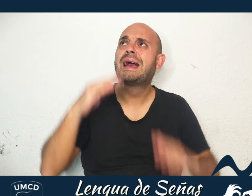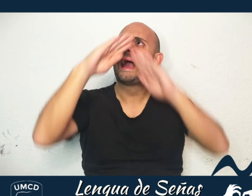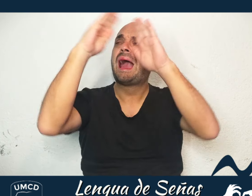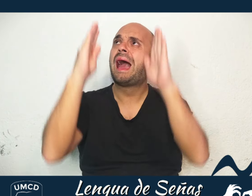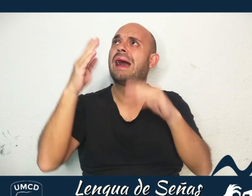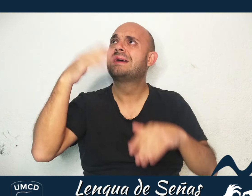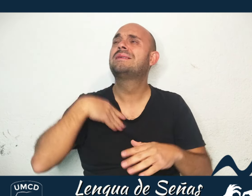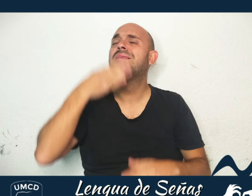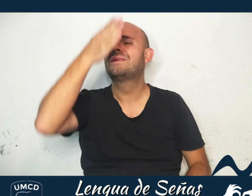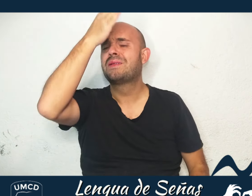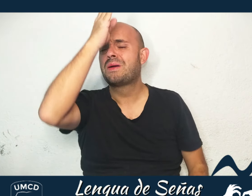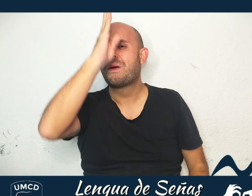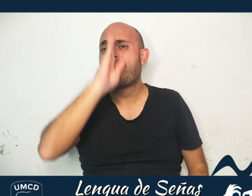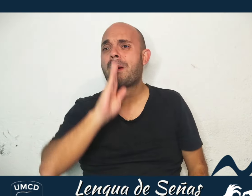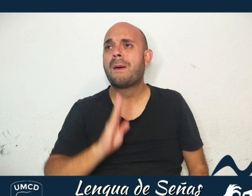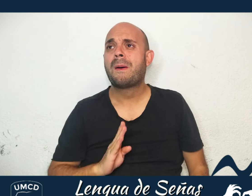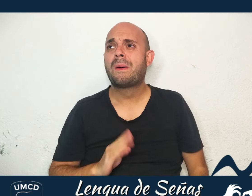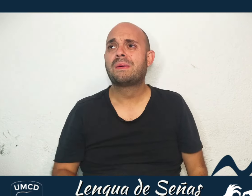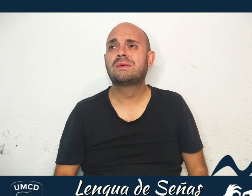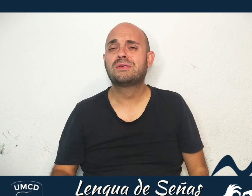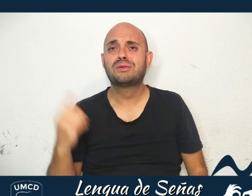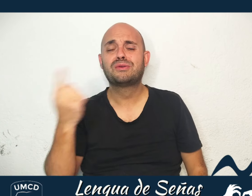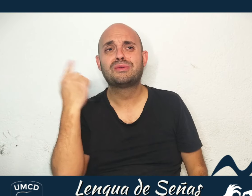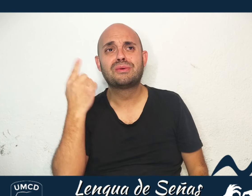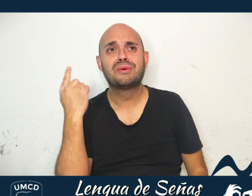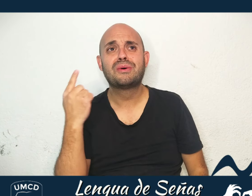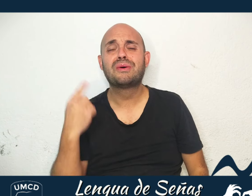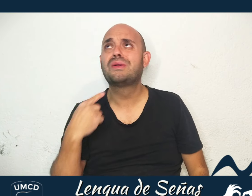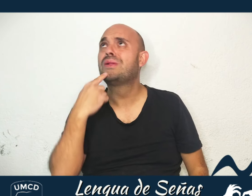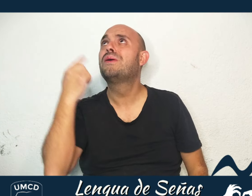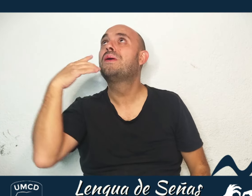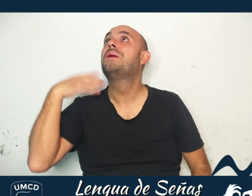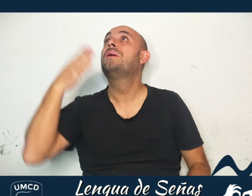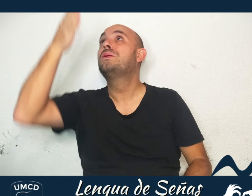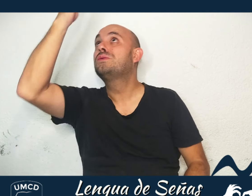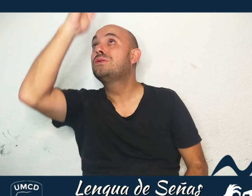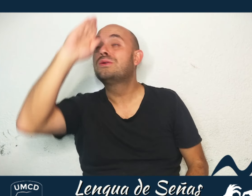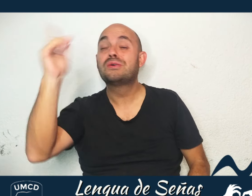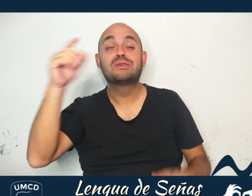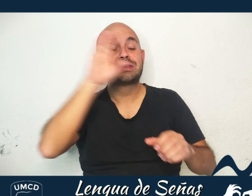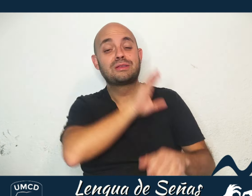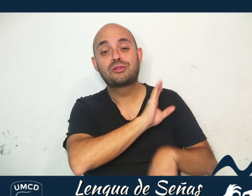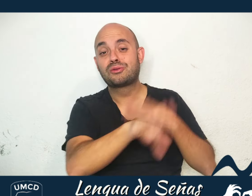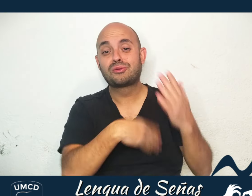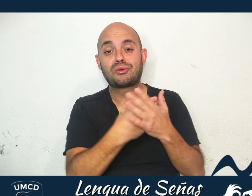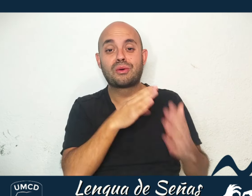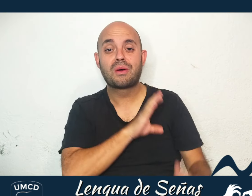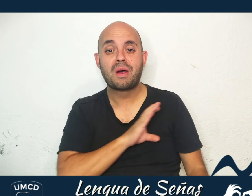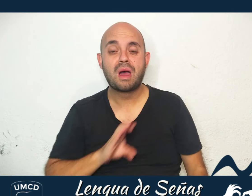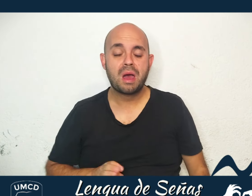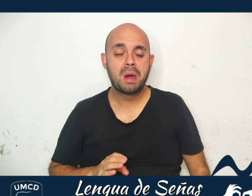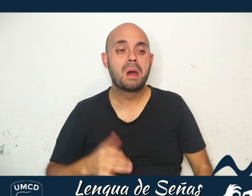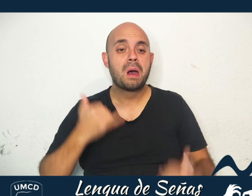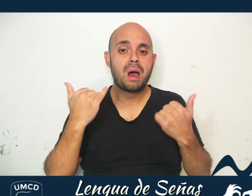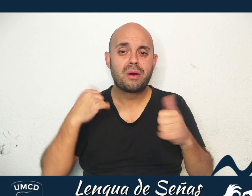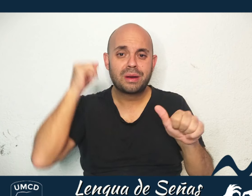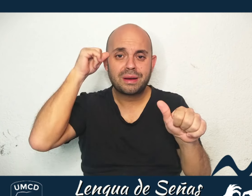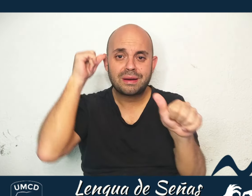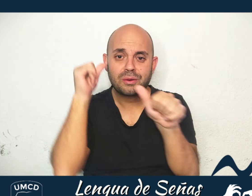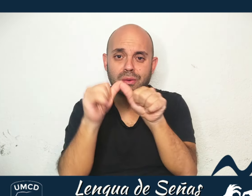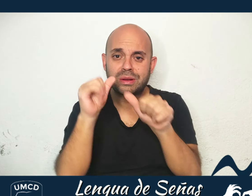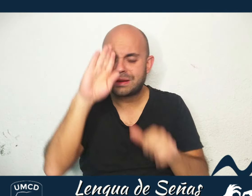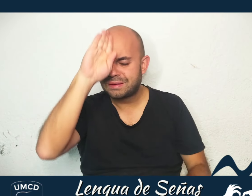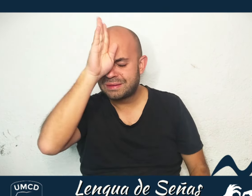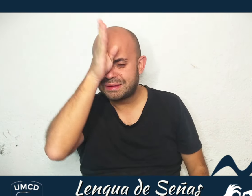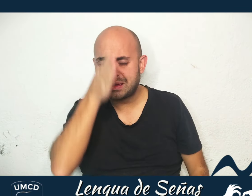morada, es un lugar en donde está solamente el Señor y los creyentes. Ahora, debemos recordar que